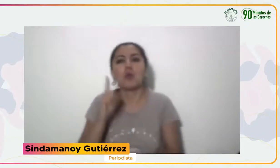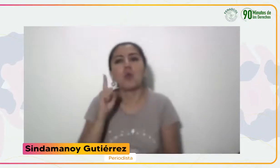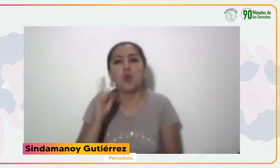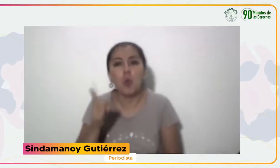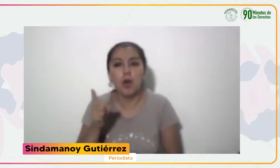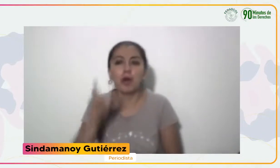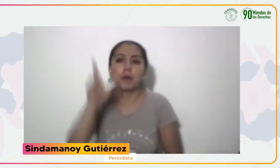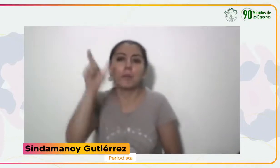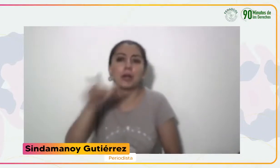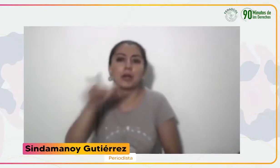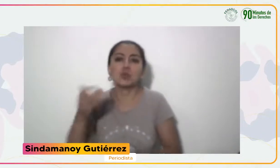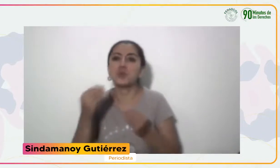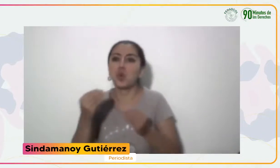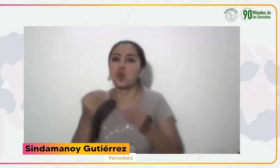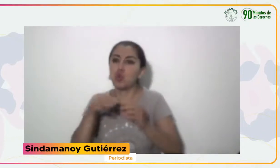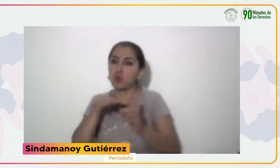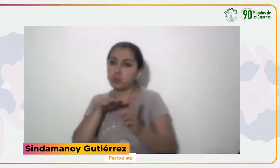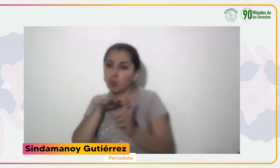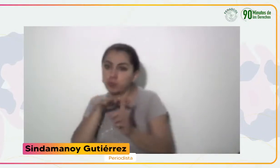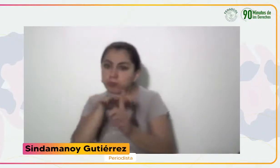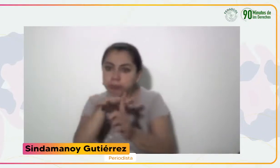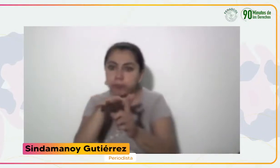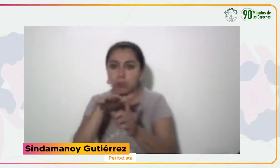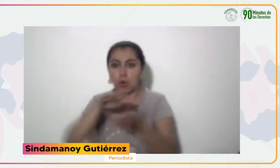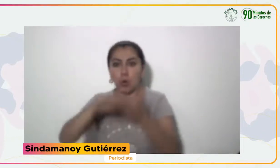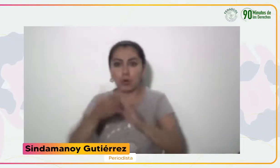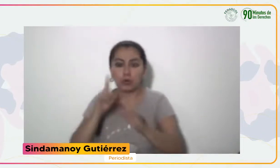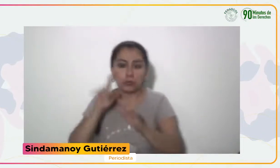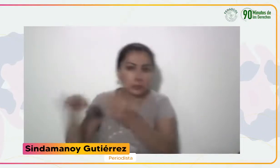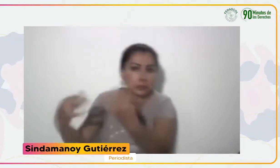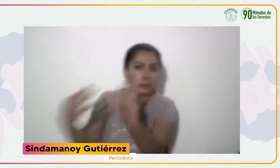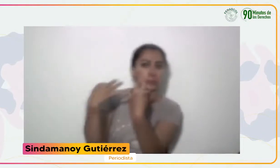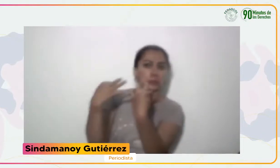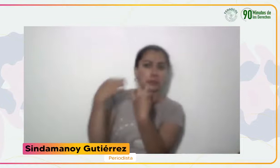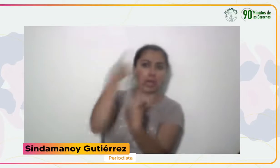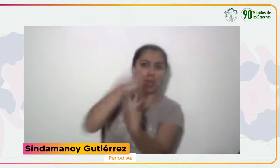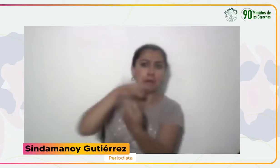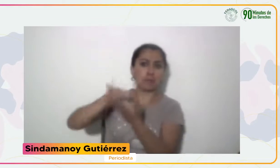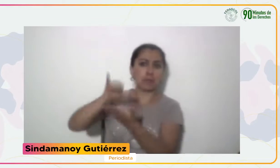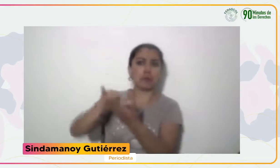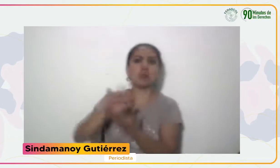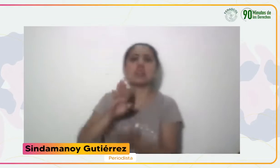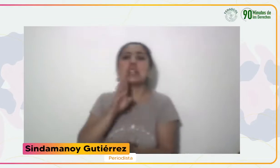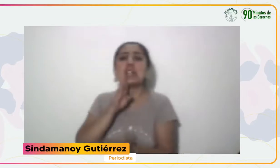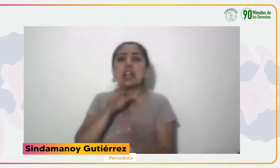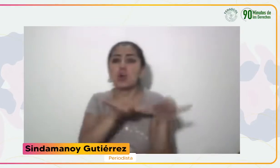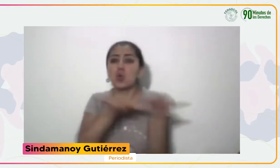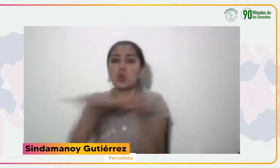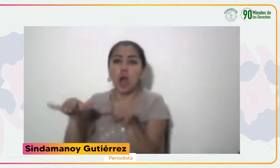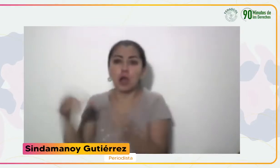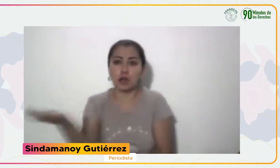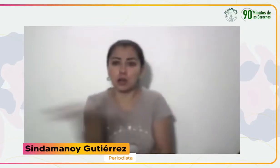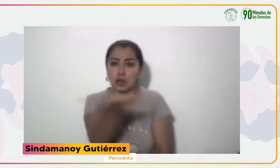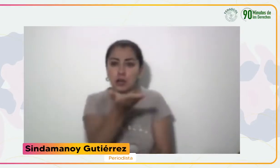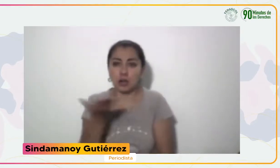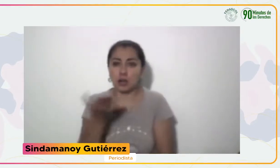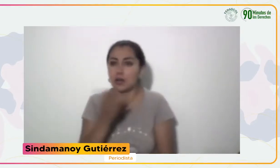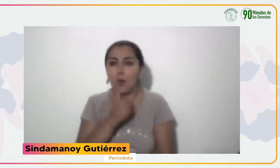que son las mismas y siempre son las mismas líderes. Pero bueno, para la incidencia política, ¿cómo se hace? Es lo